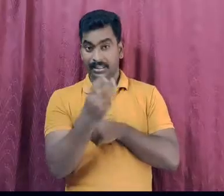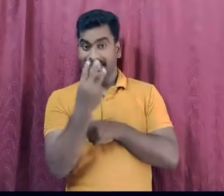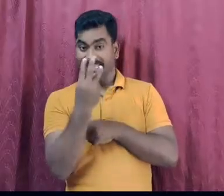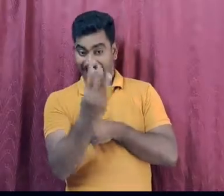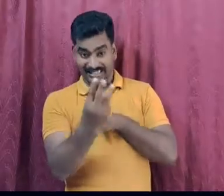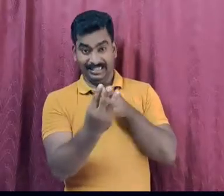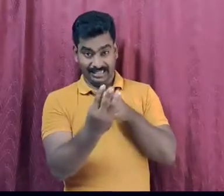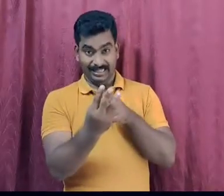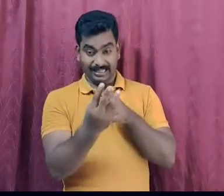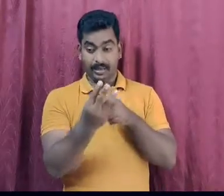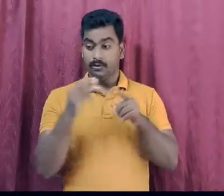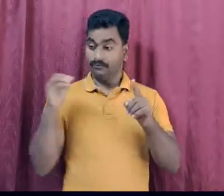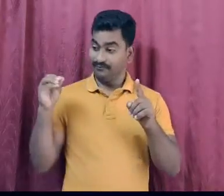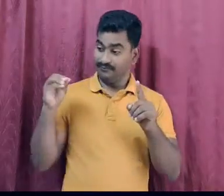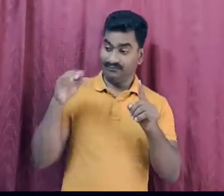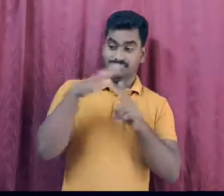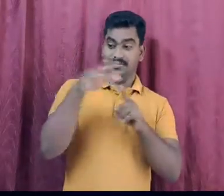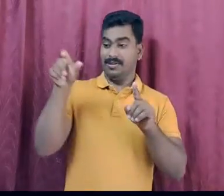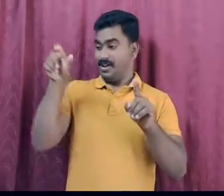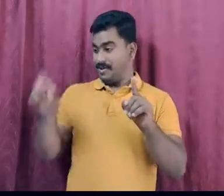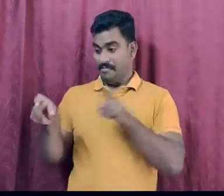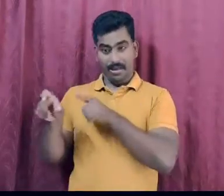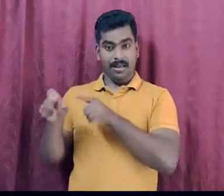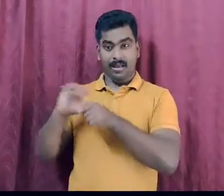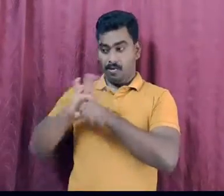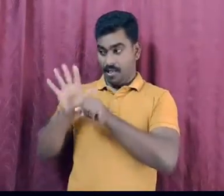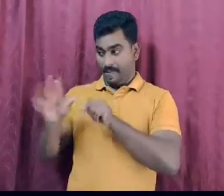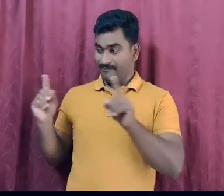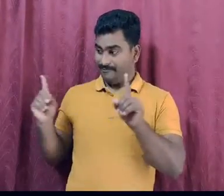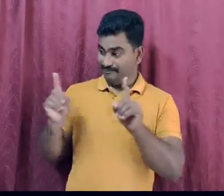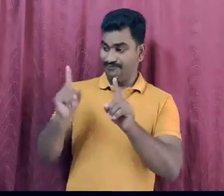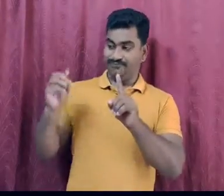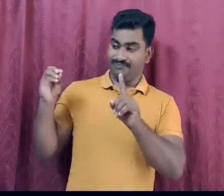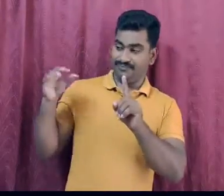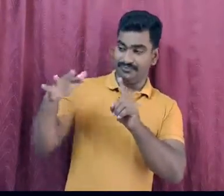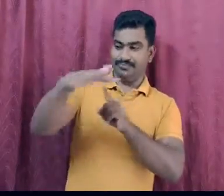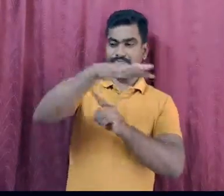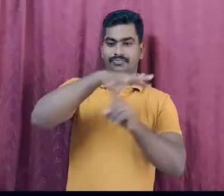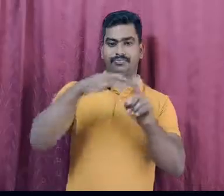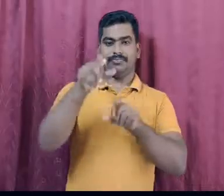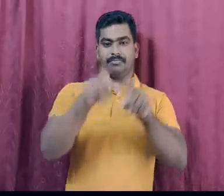മൂന്ന് പേർക്ക് സമ്പർക്കം മൂലമാണ് രോഗബാധയുണ്ടായത്.